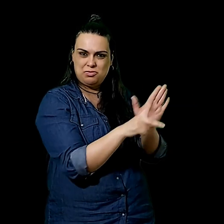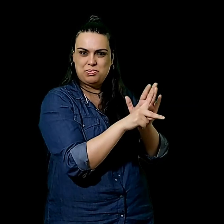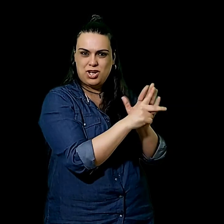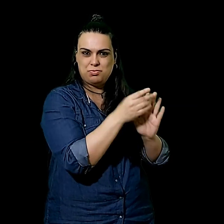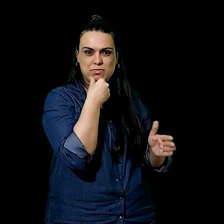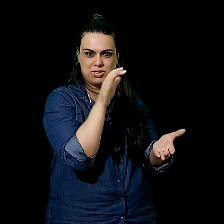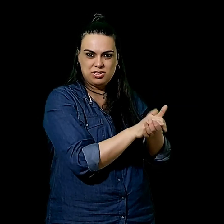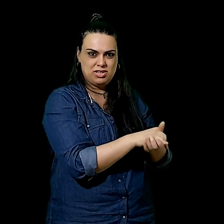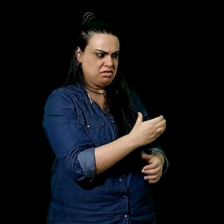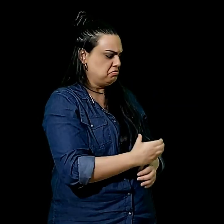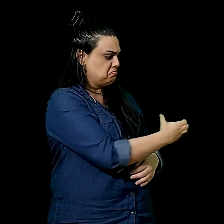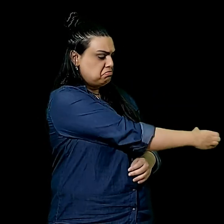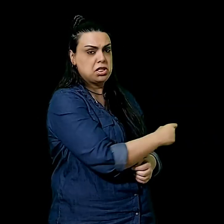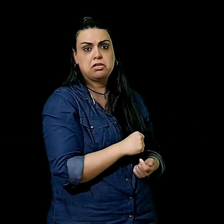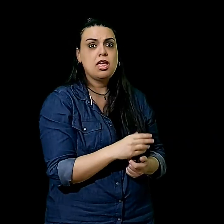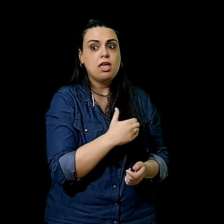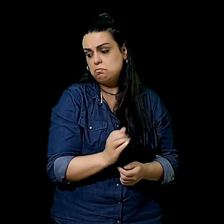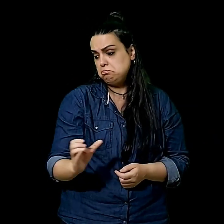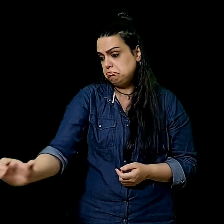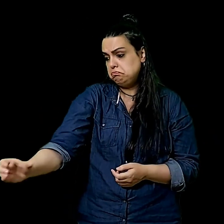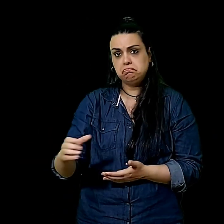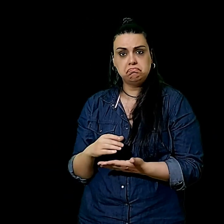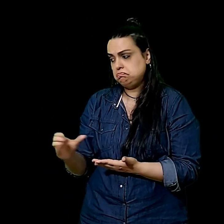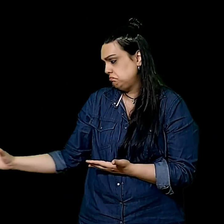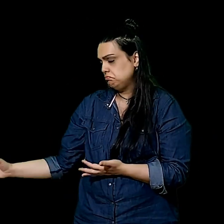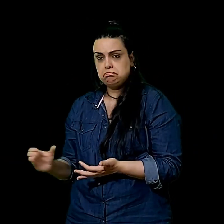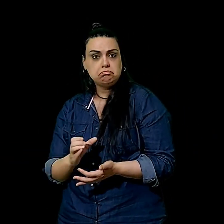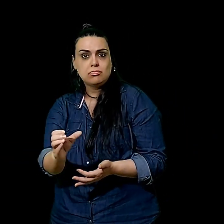do teclado aqui do meu esposo. Eu ponho ele aonde